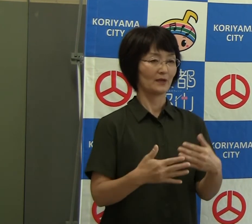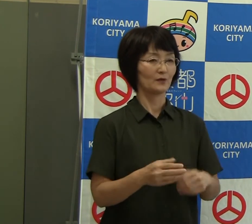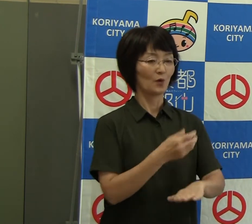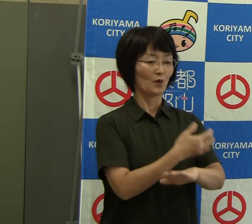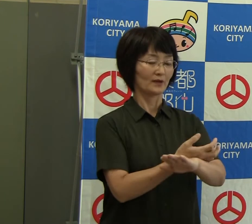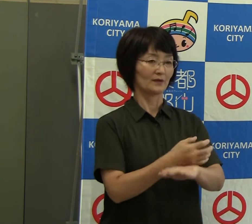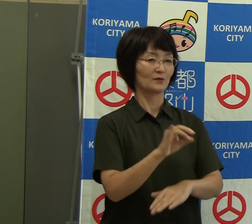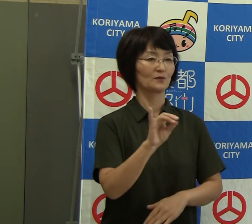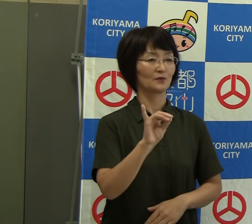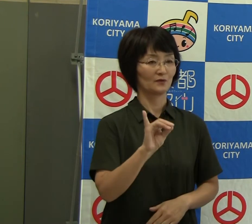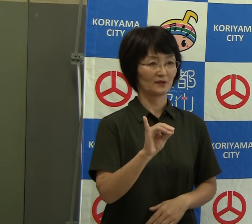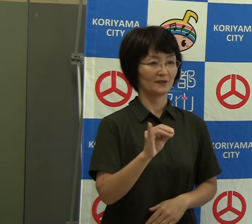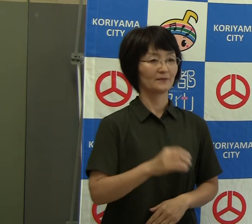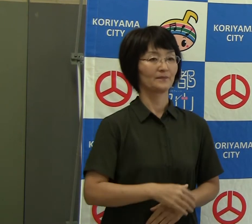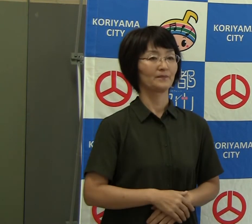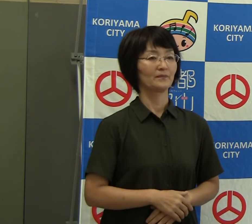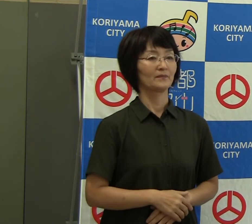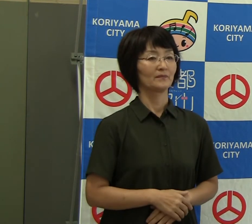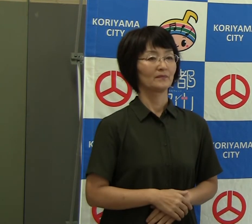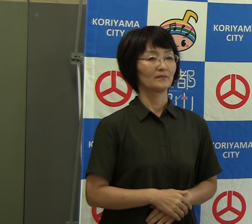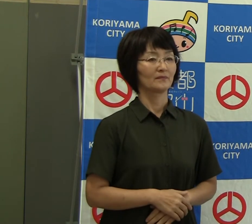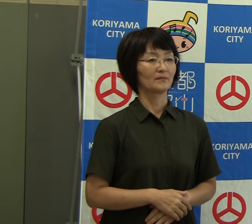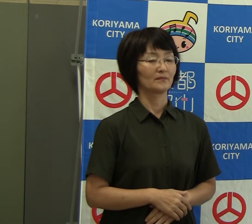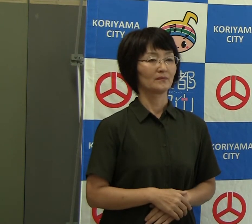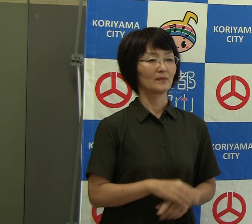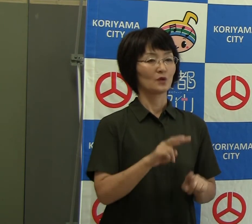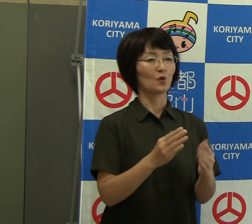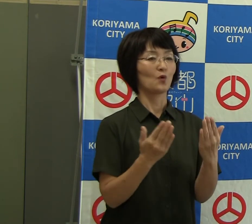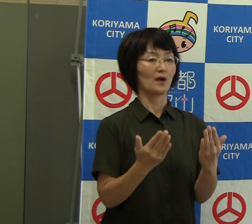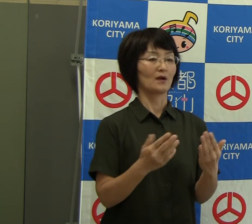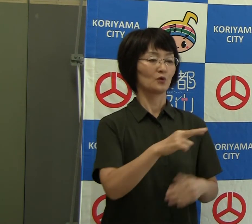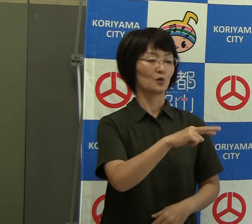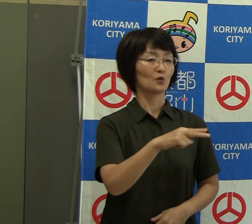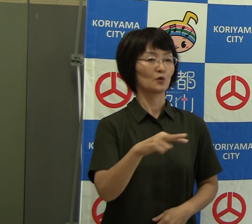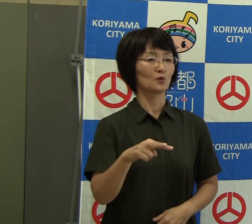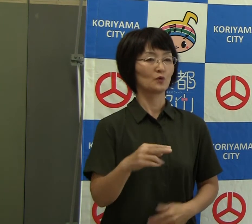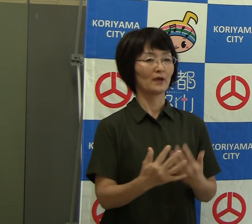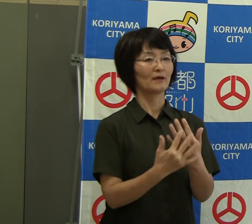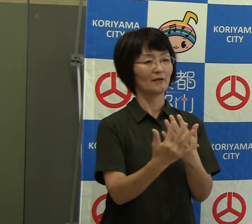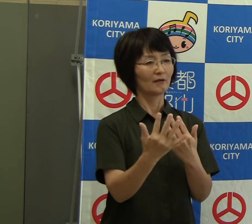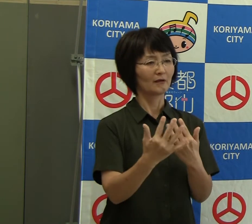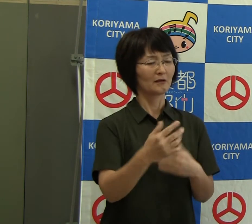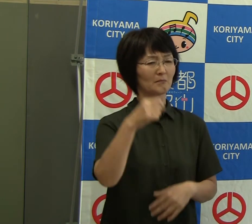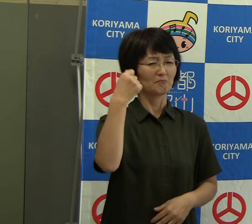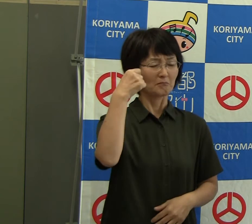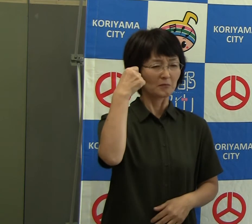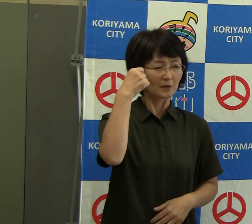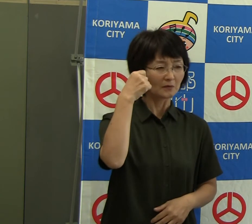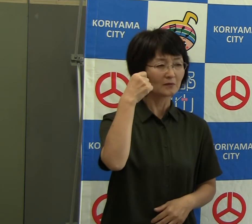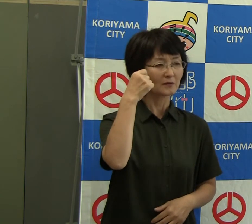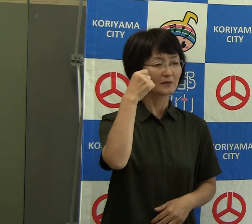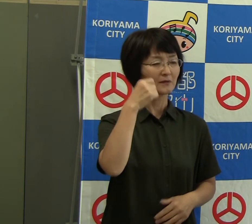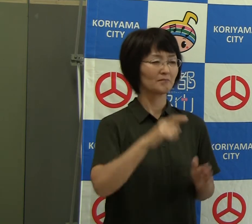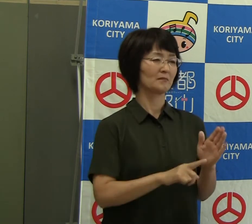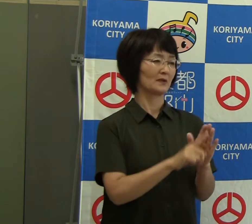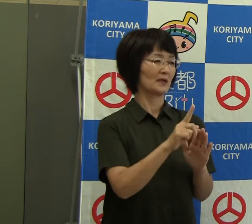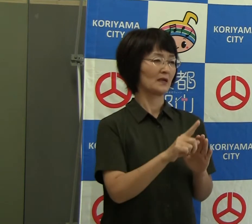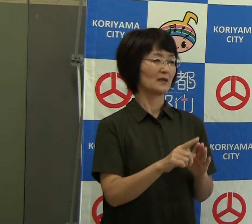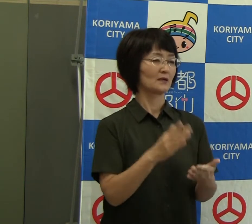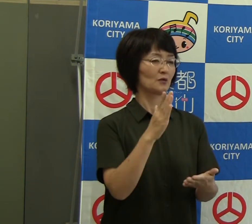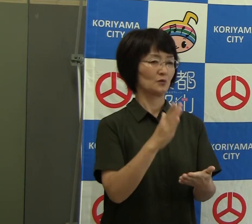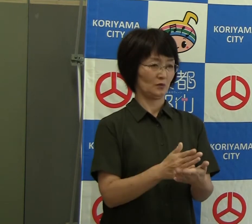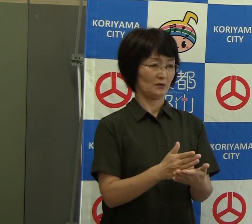明日予定されてました小学校の水泳大会、猛暑の影響で中止というふうなご判断に至った